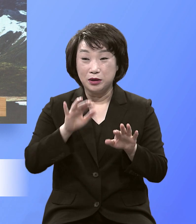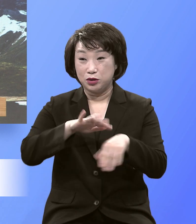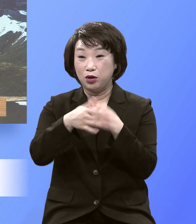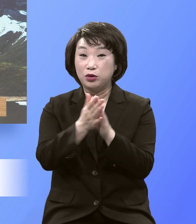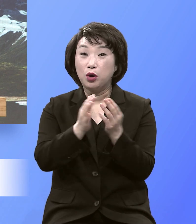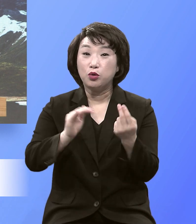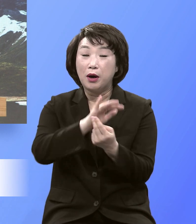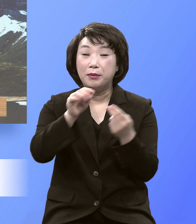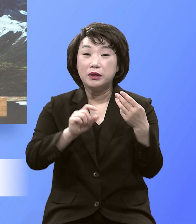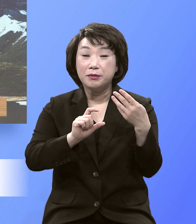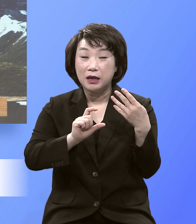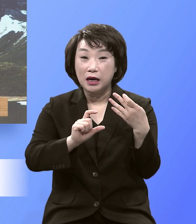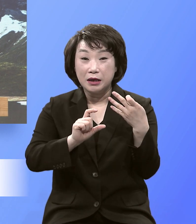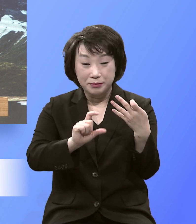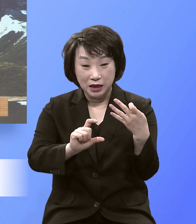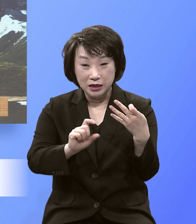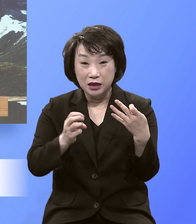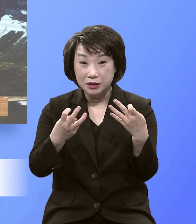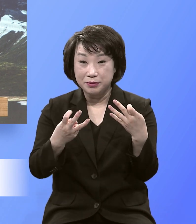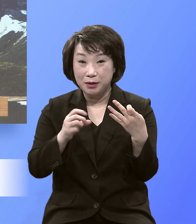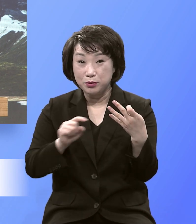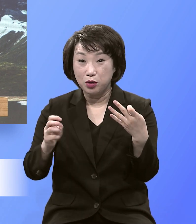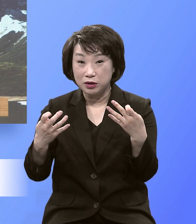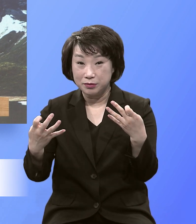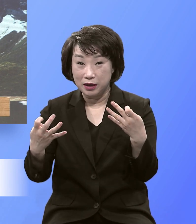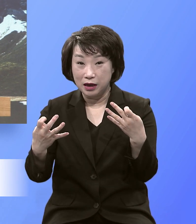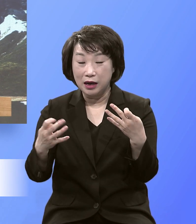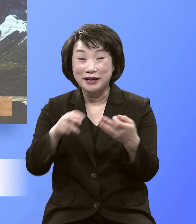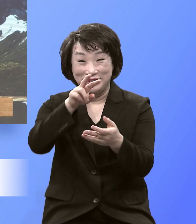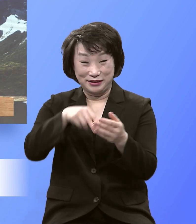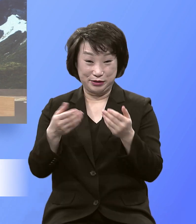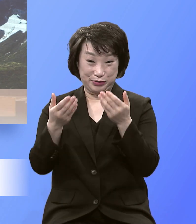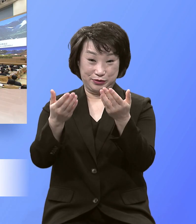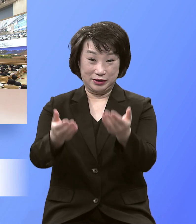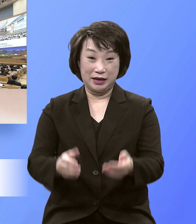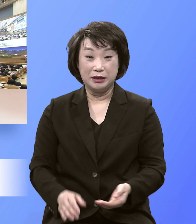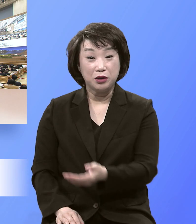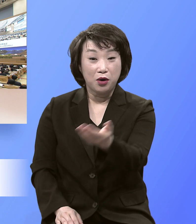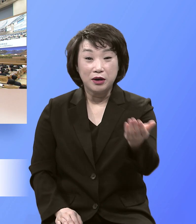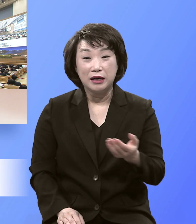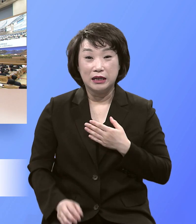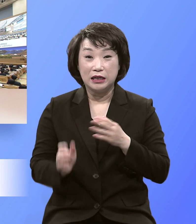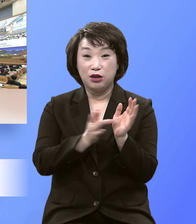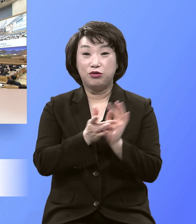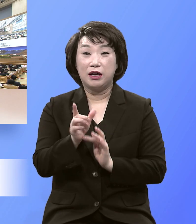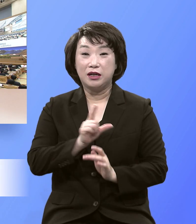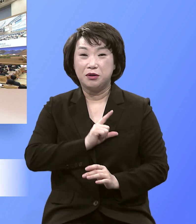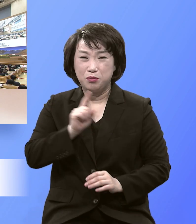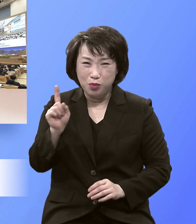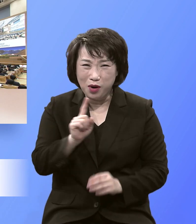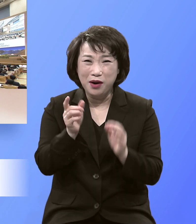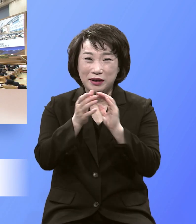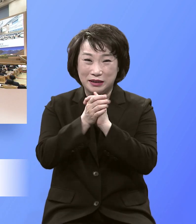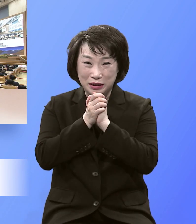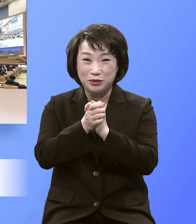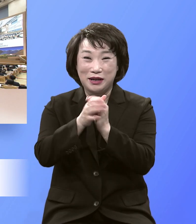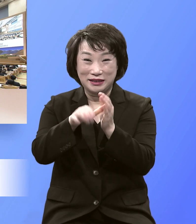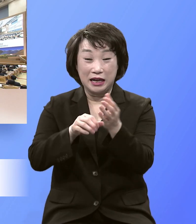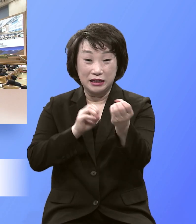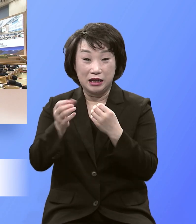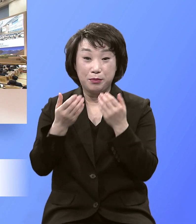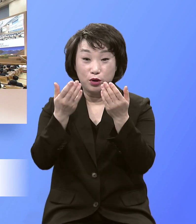요한복음 14장 13절로 14절에 읽어보세요. 너희가 내 이름으로 무엇을 구하든지